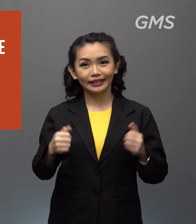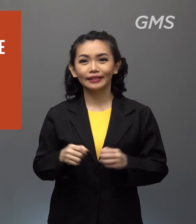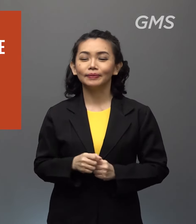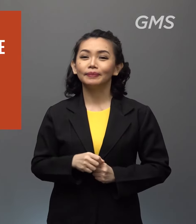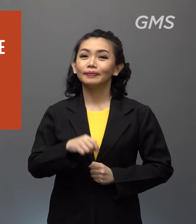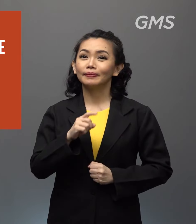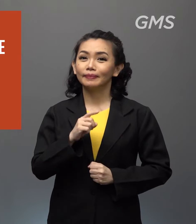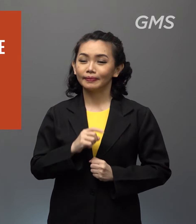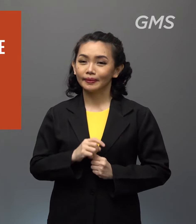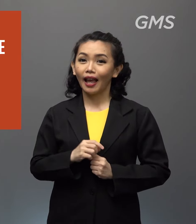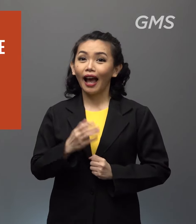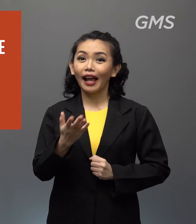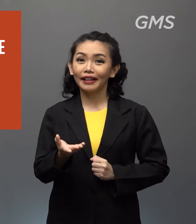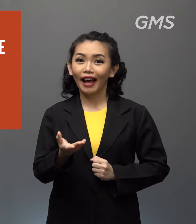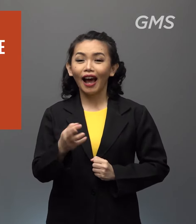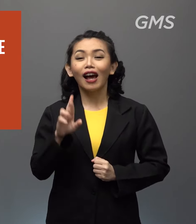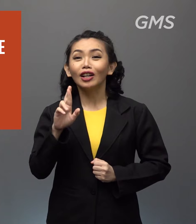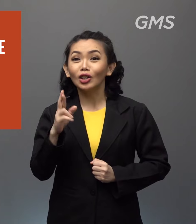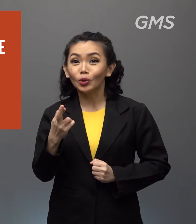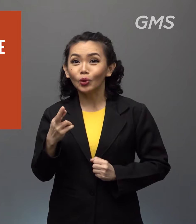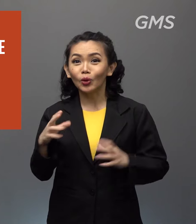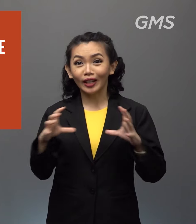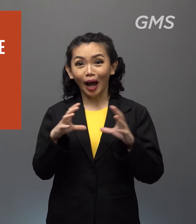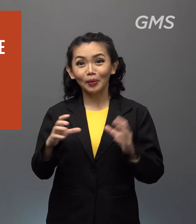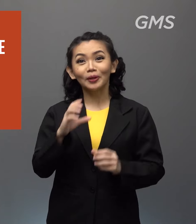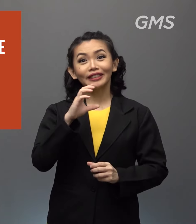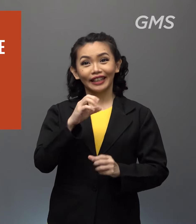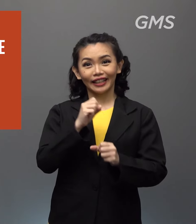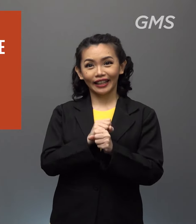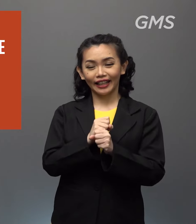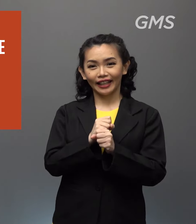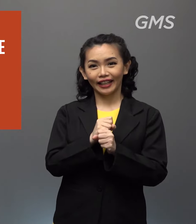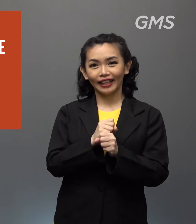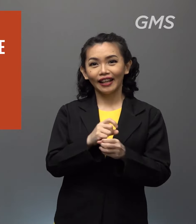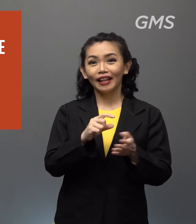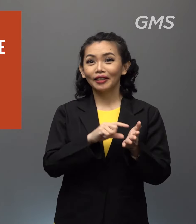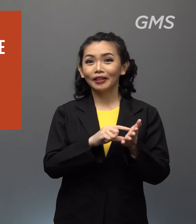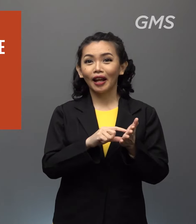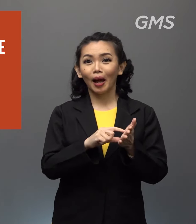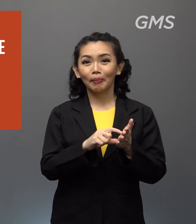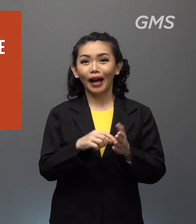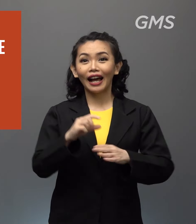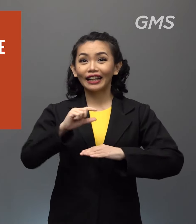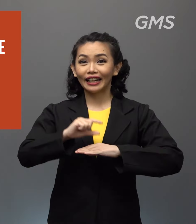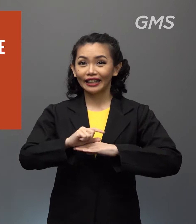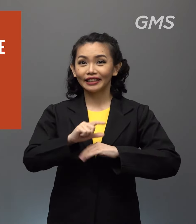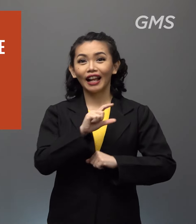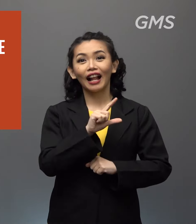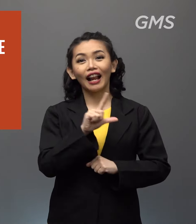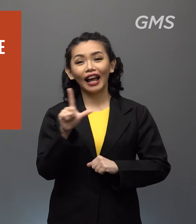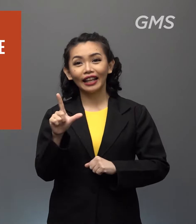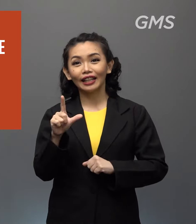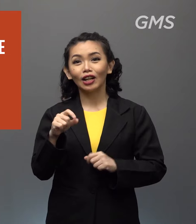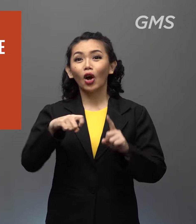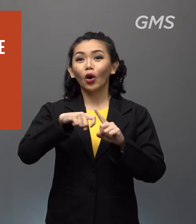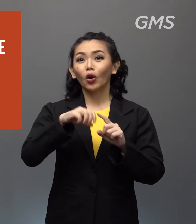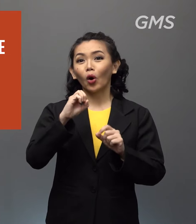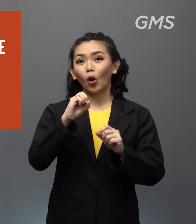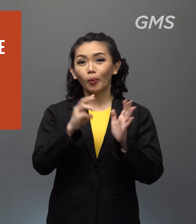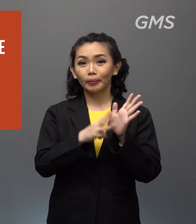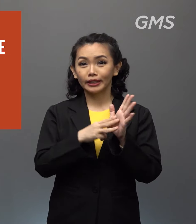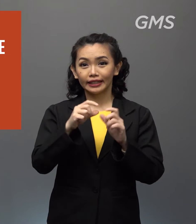bergabung dalam Connect Group, apa itu Connect Group? Kalau di gereja-gereja lain mungkin namanya komsel atau kelompok sel. Di Gereja Mawar Sharon kami